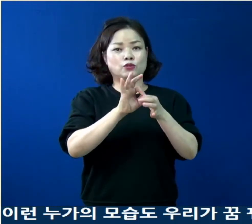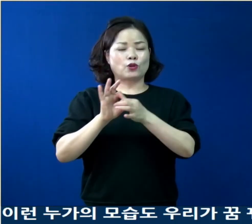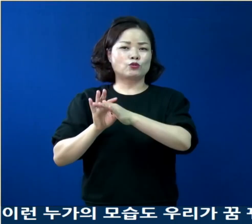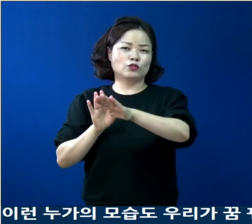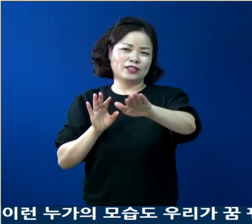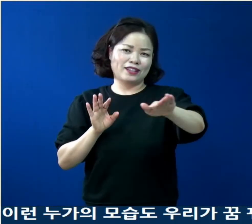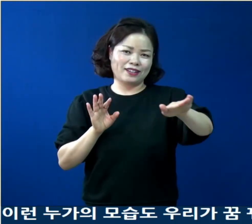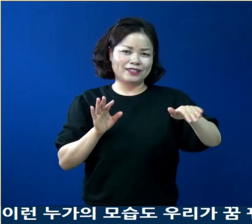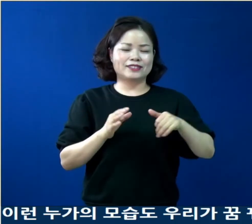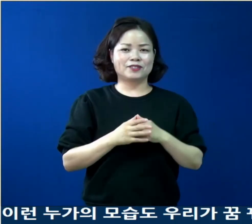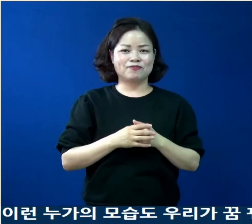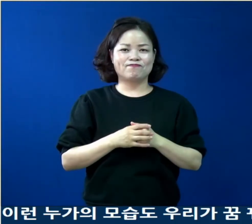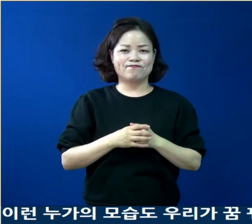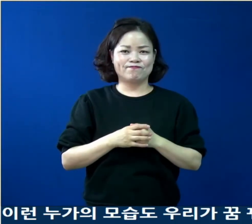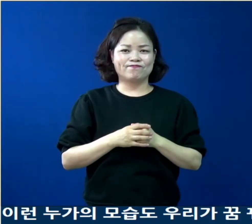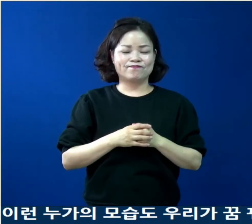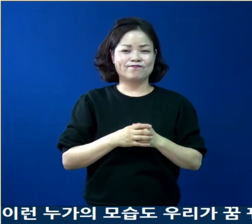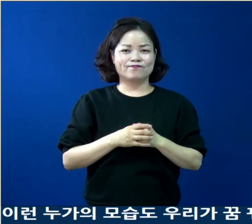참 우리가